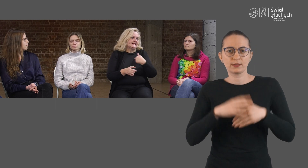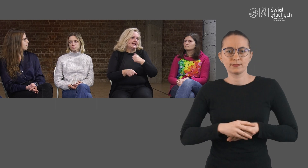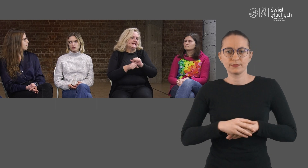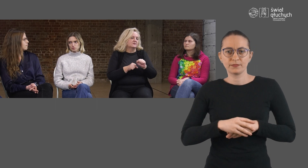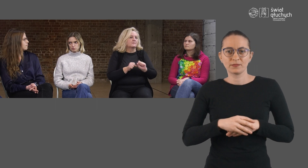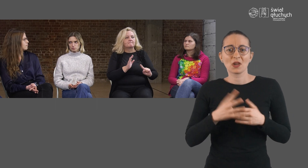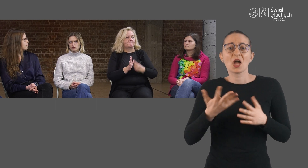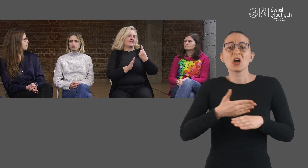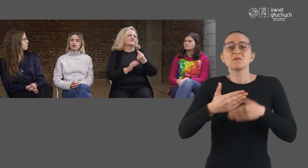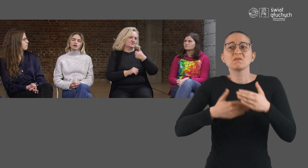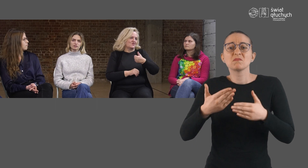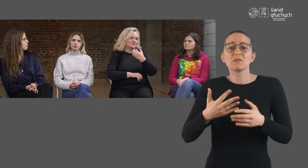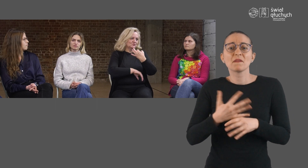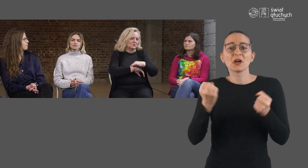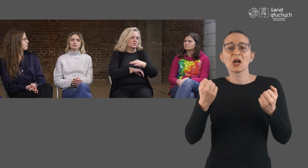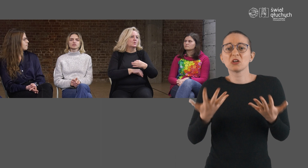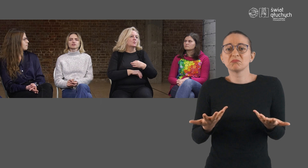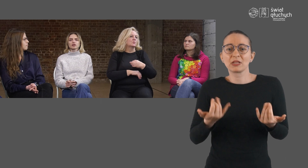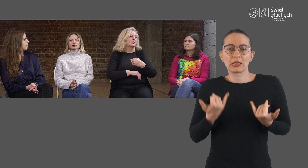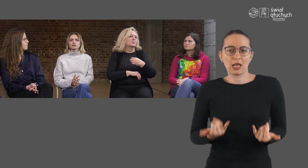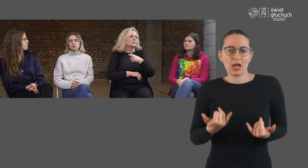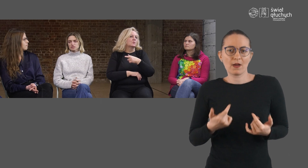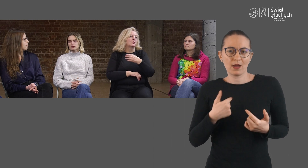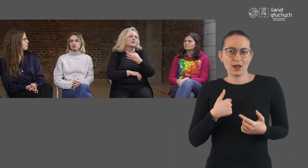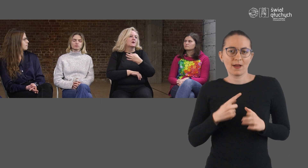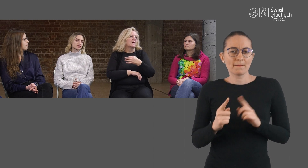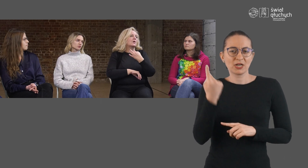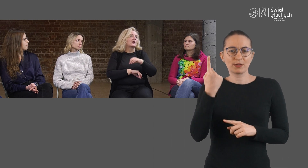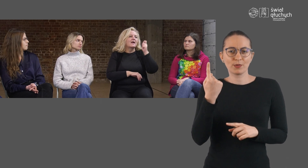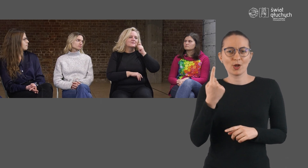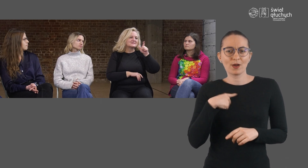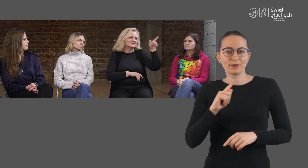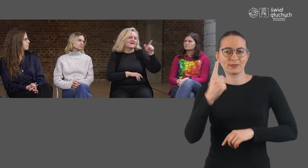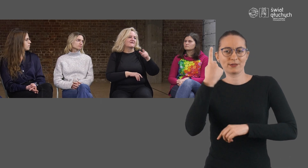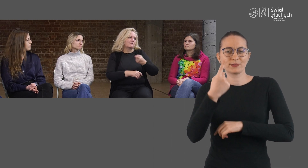na 1. roku studiów na Uniwersytecie Adama Mickiewicza w Poznaniu.